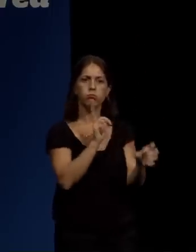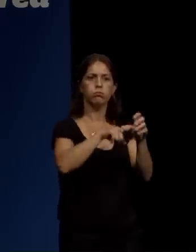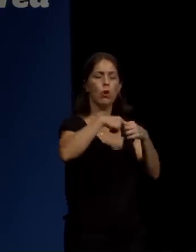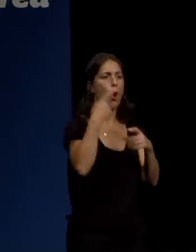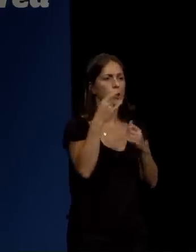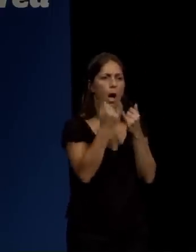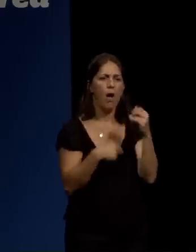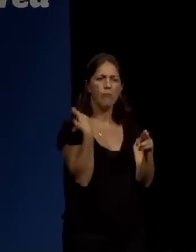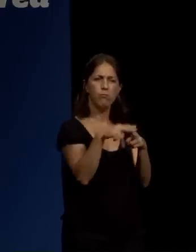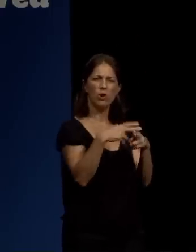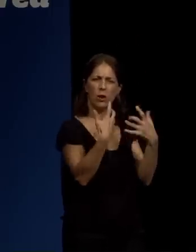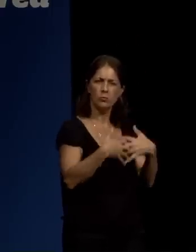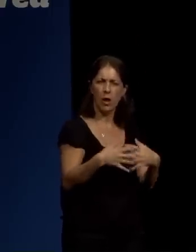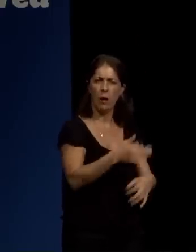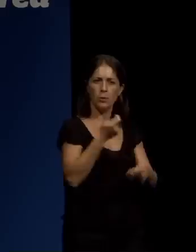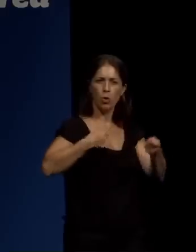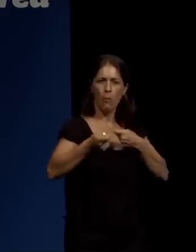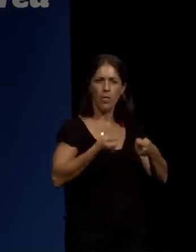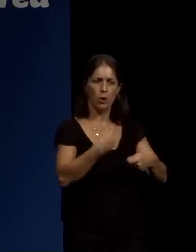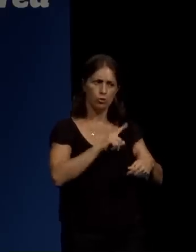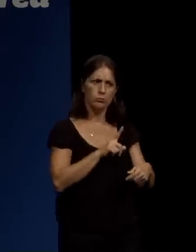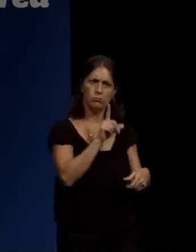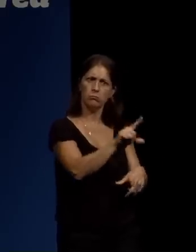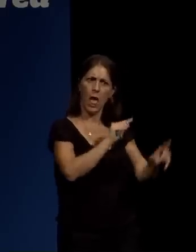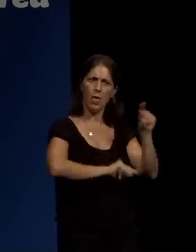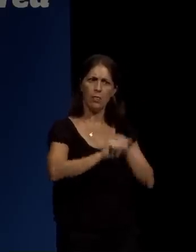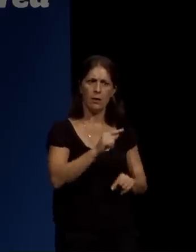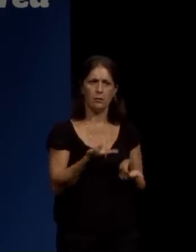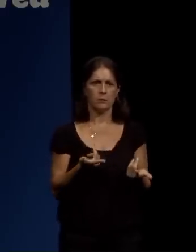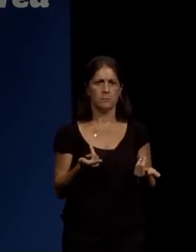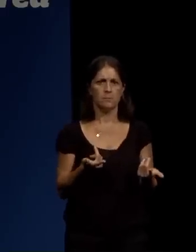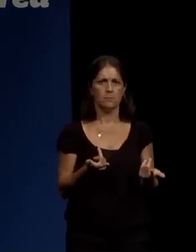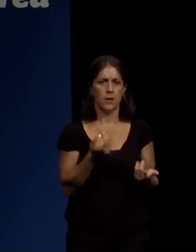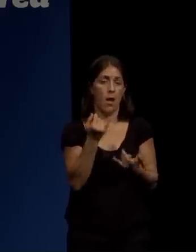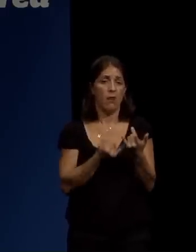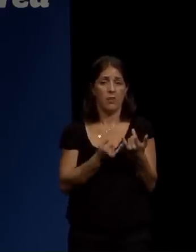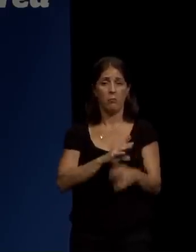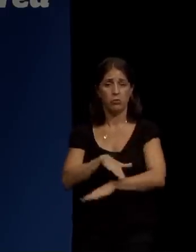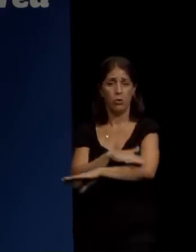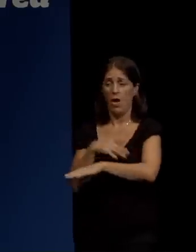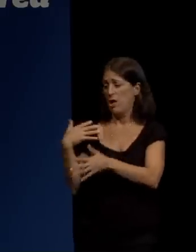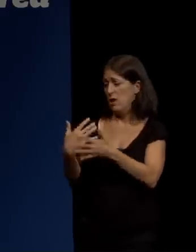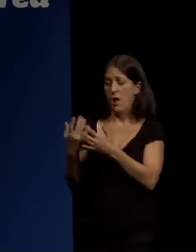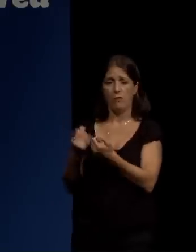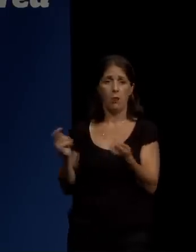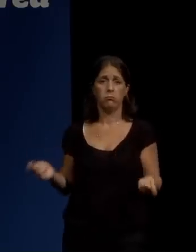política industrial, na súa política comercial, da que hasta ahora está exento completamente o goberno galego, que se dedica únicamente a facer anuncios